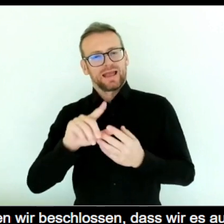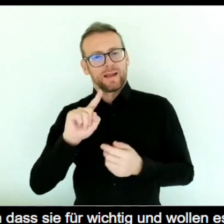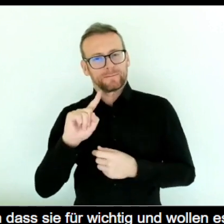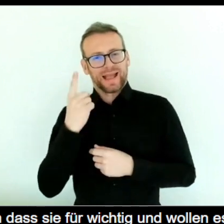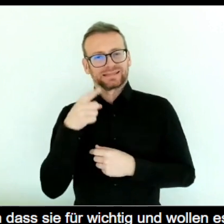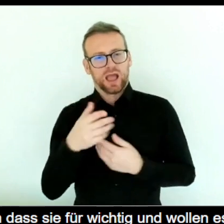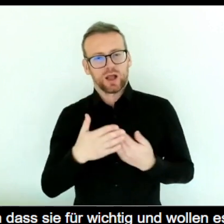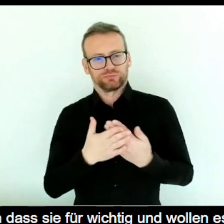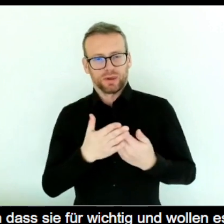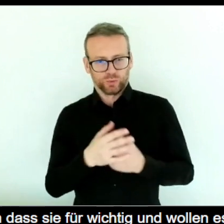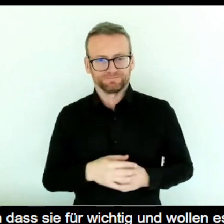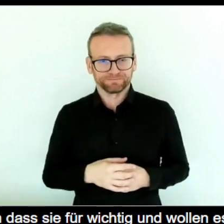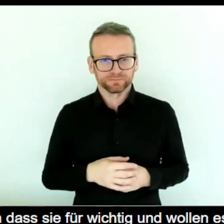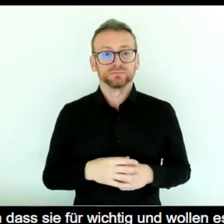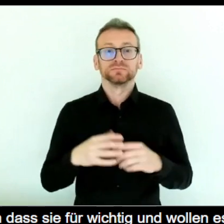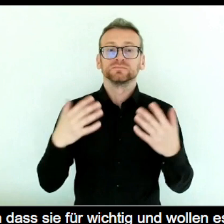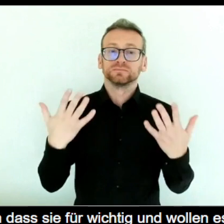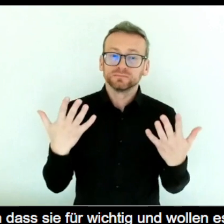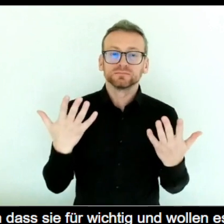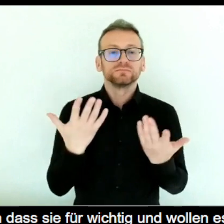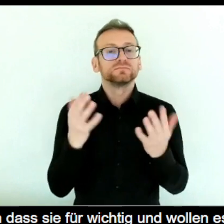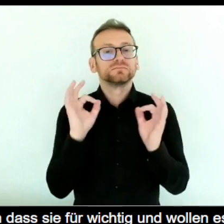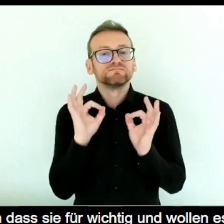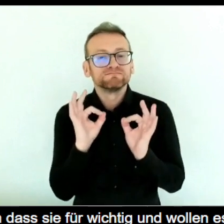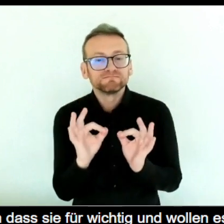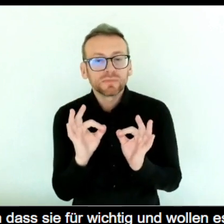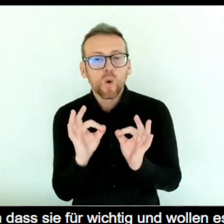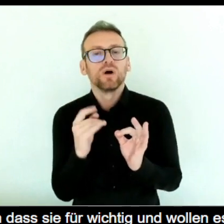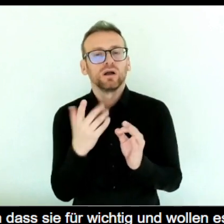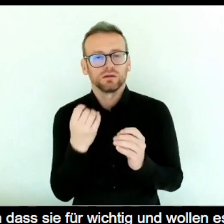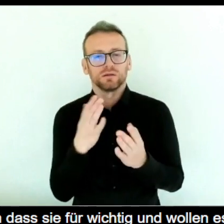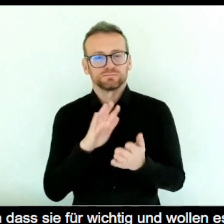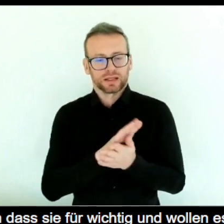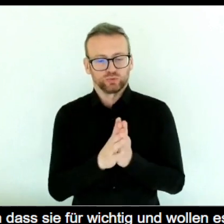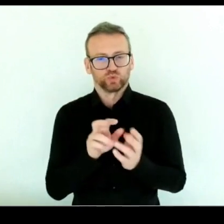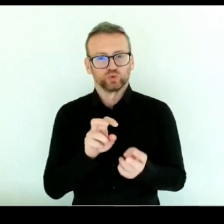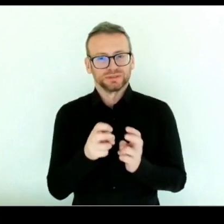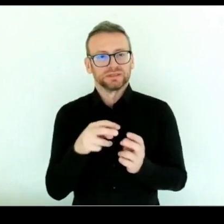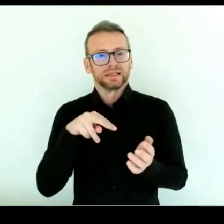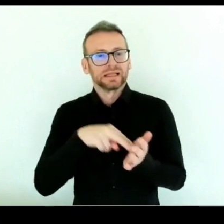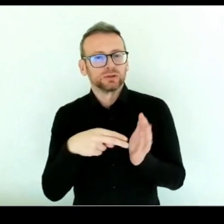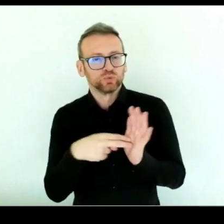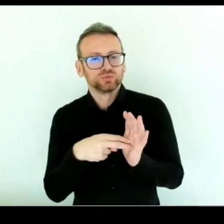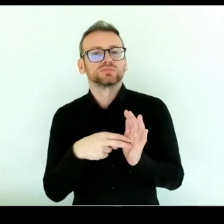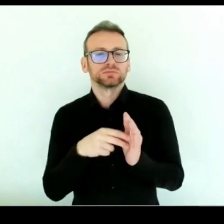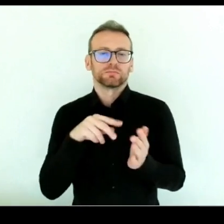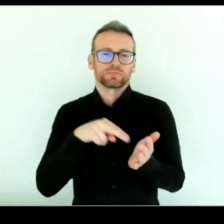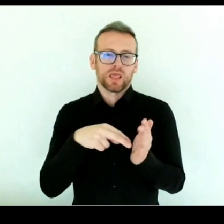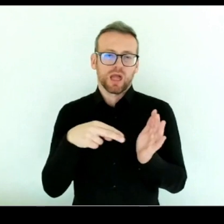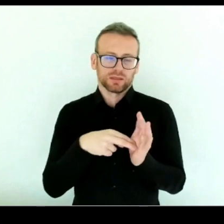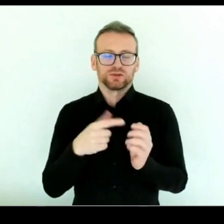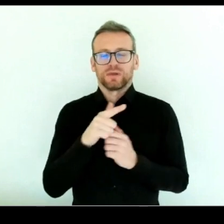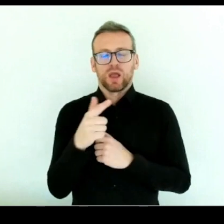sind die Technologietransferzentren. Da ist wiederum das Wissenschaftsministerium gefordert. Wir haben ja aktuell 30